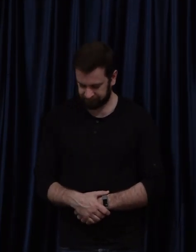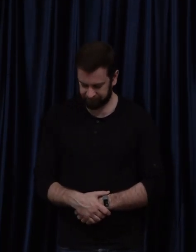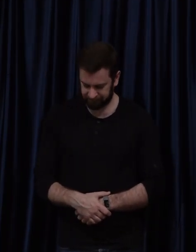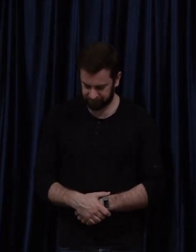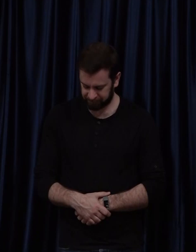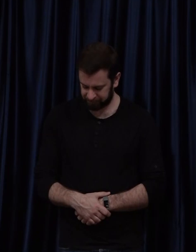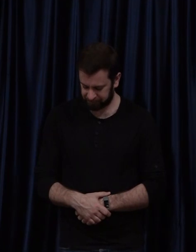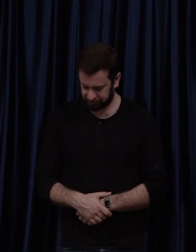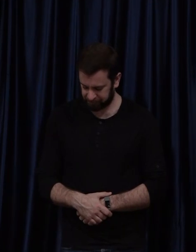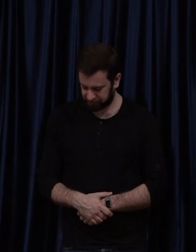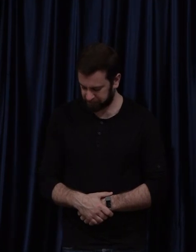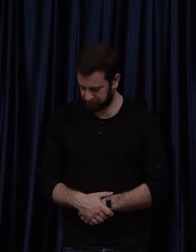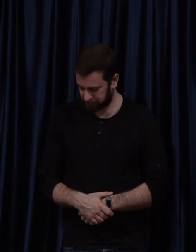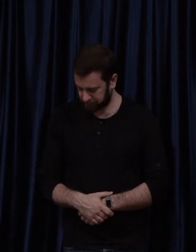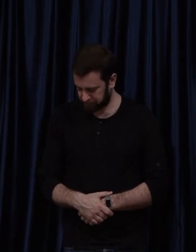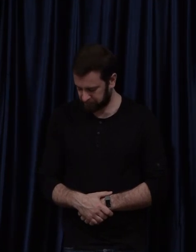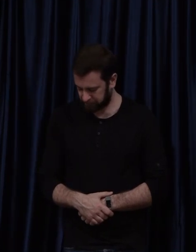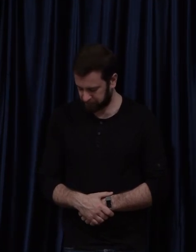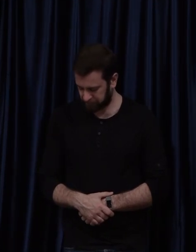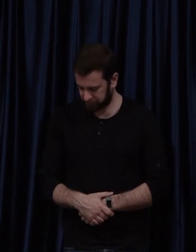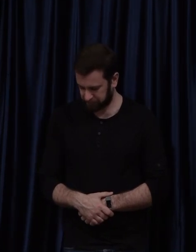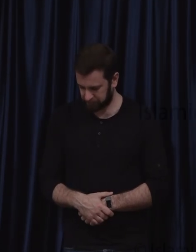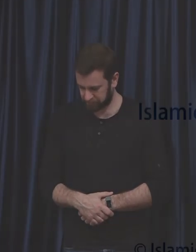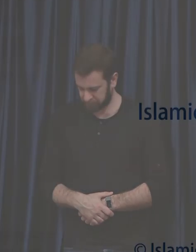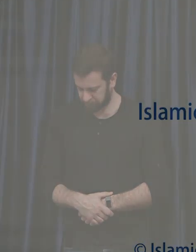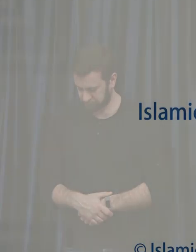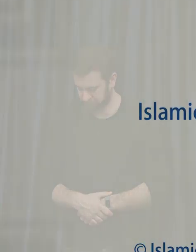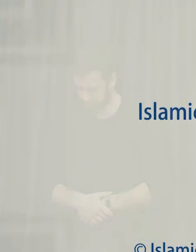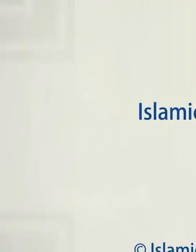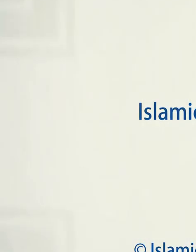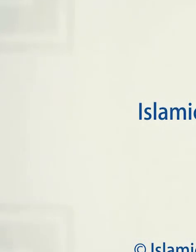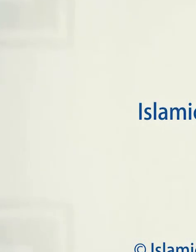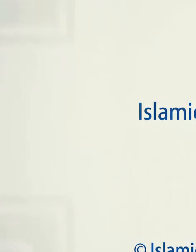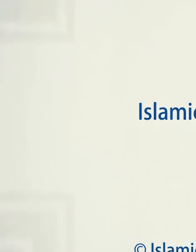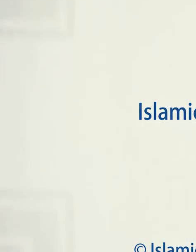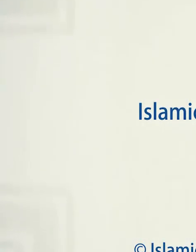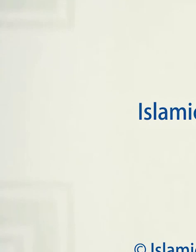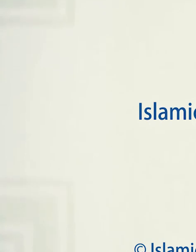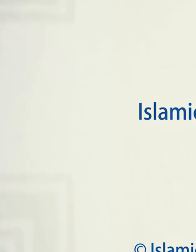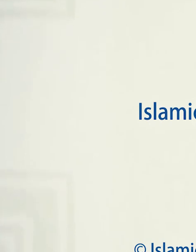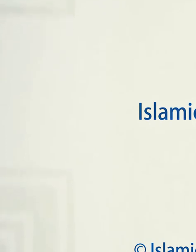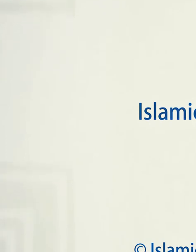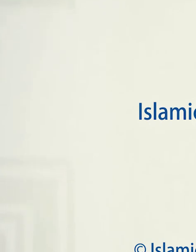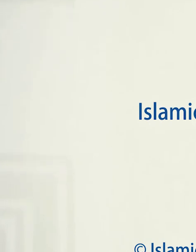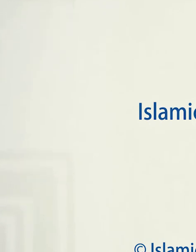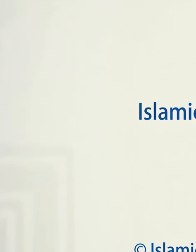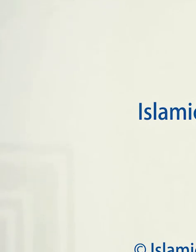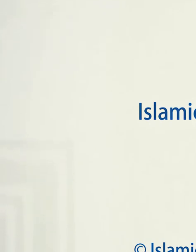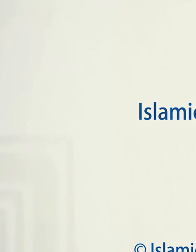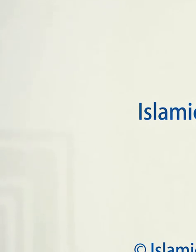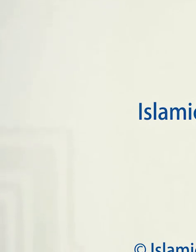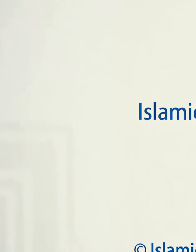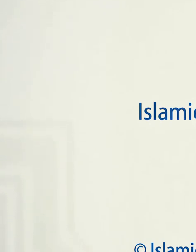وأولى وأعز وأجل وأهم وأتم وأعظم وأكبر والله يعلم ما تصنعون أقم الصلاة